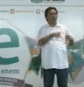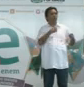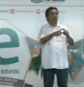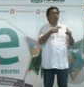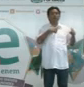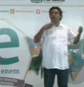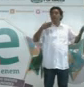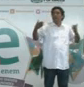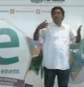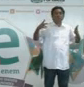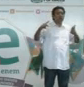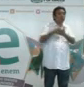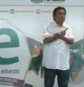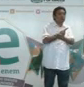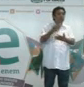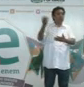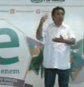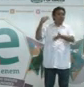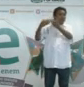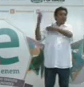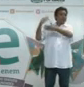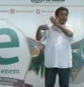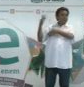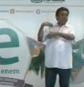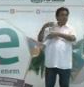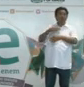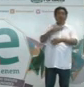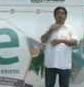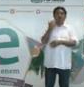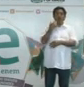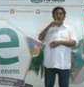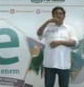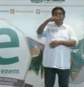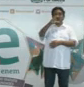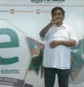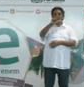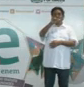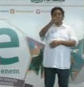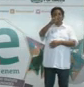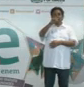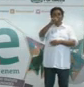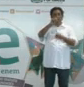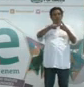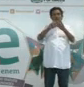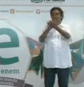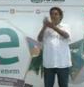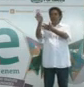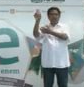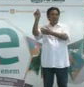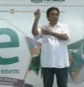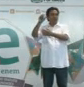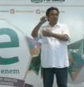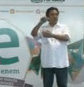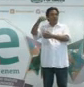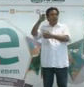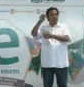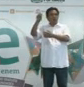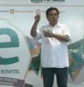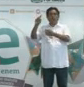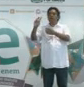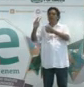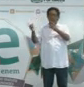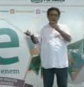Compara o que houve lá na Conjuração Mineira, a morte do Cláudio Manuel da Costa e o exílio do Tomás Antônio Gonzaga,